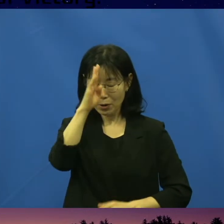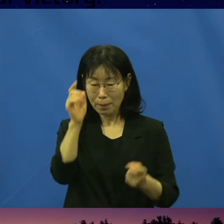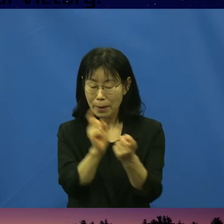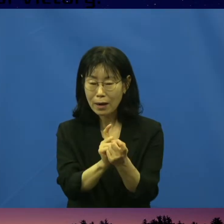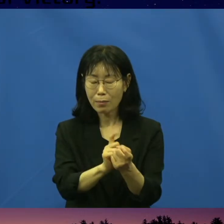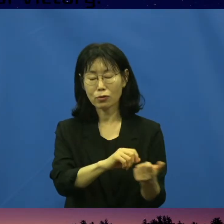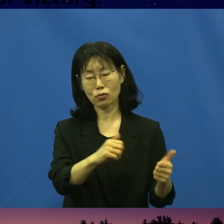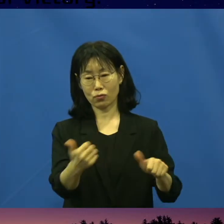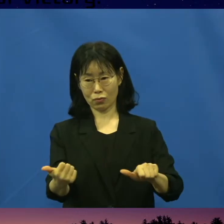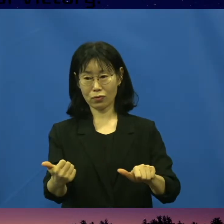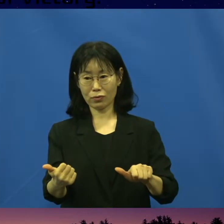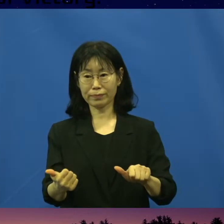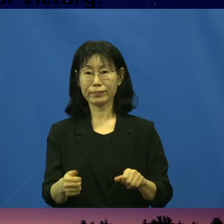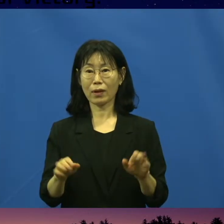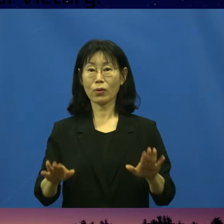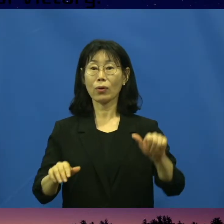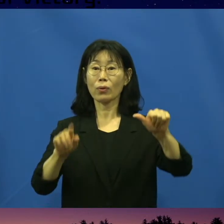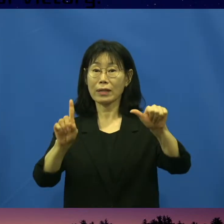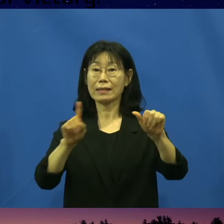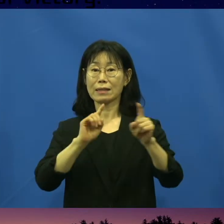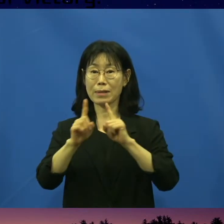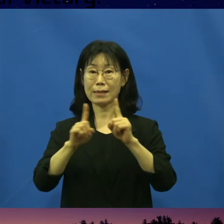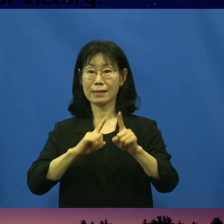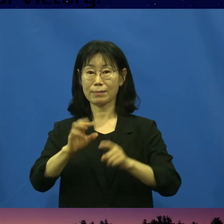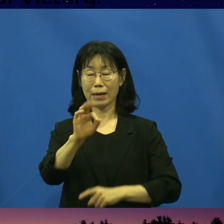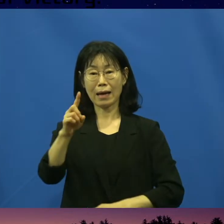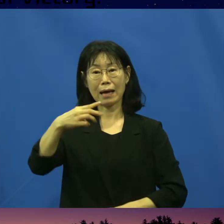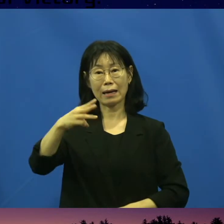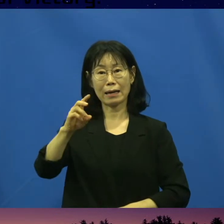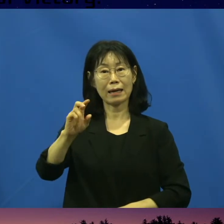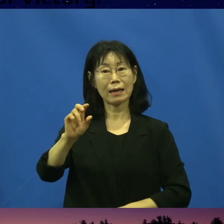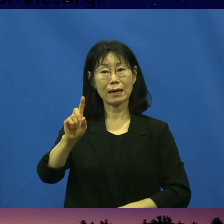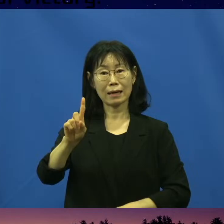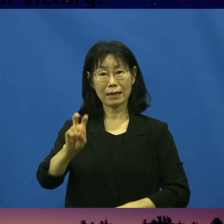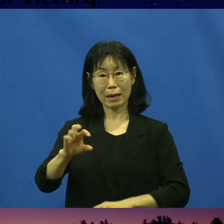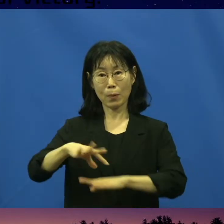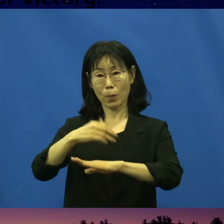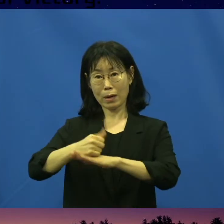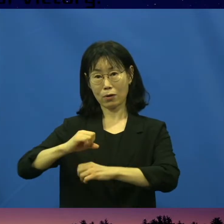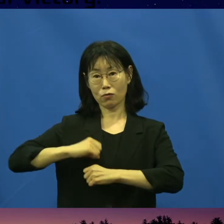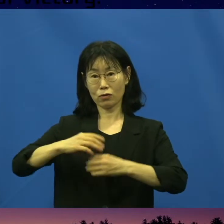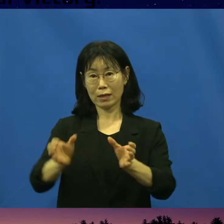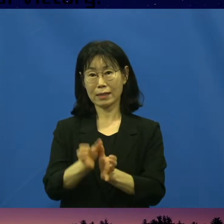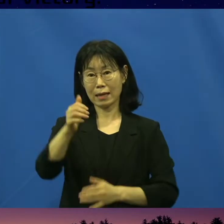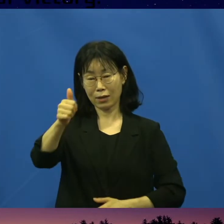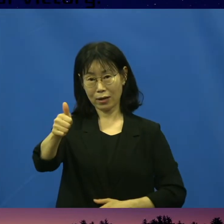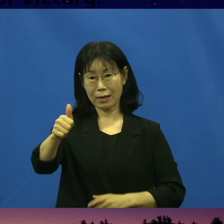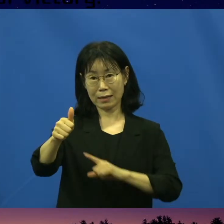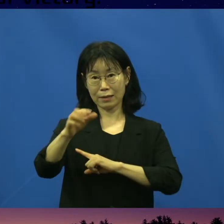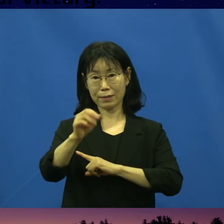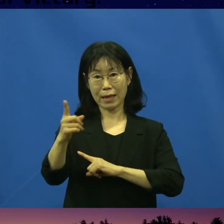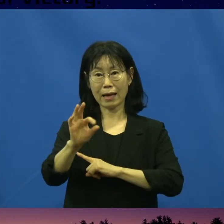아람 왕의 군대 장관 나아만은 그의 주인 앞에서 크고 존귀한 자니,